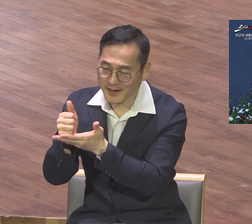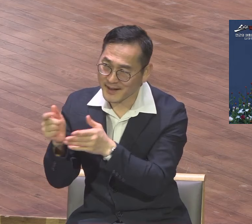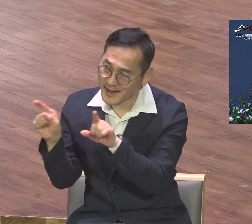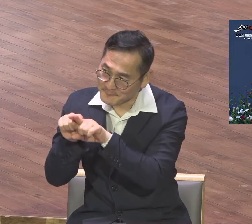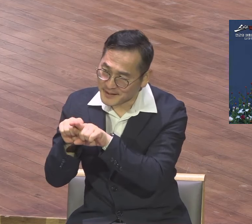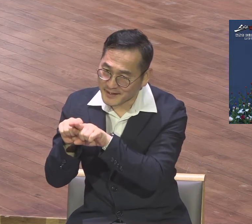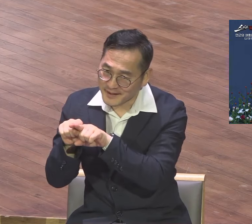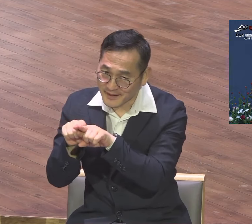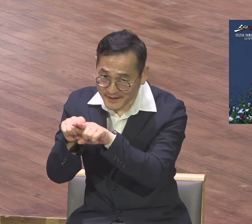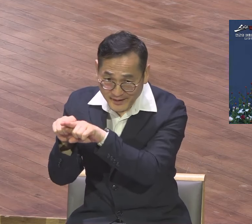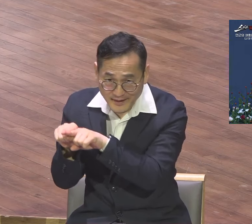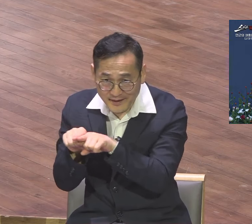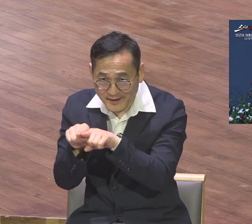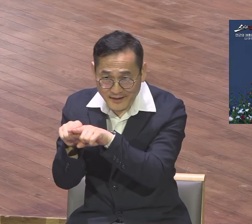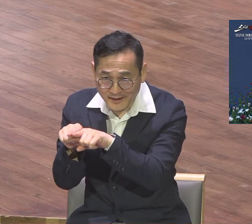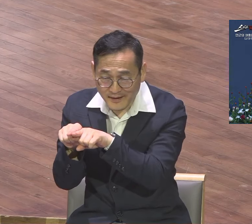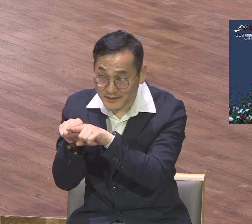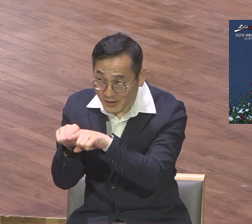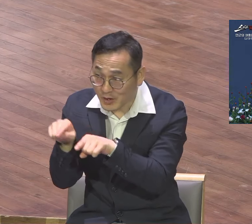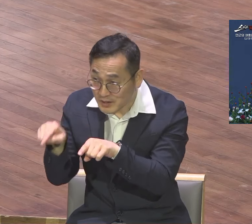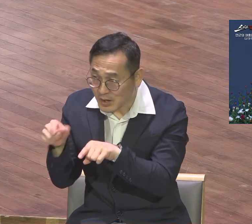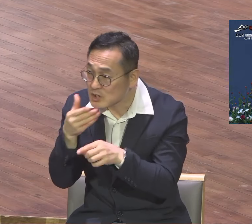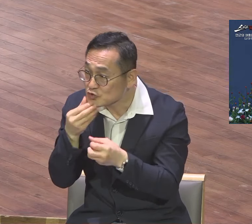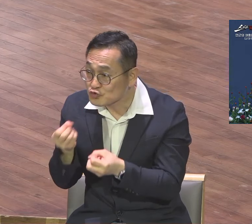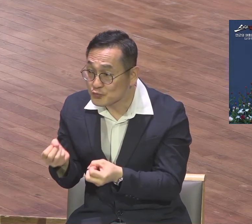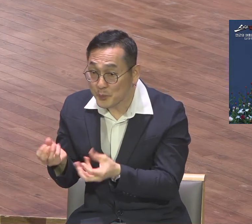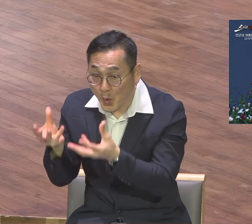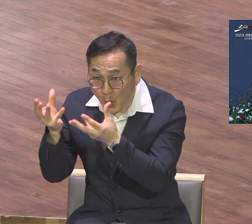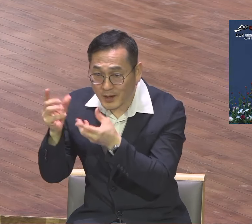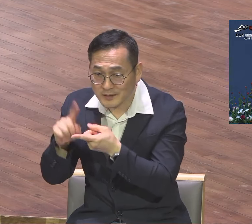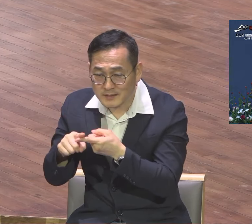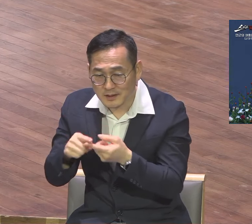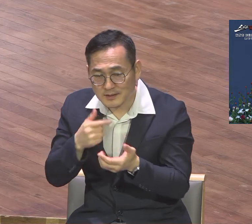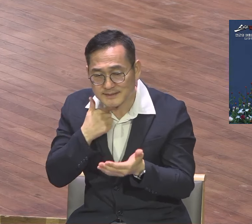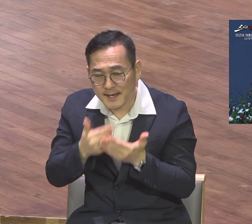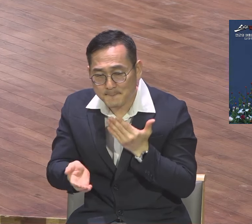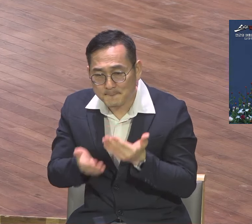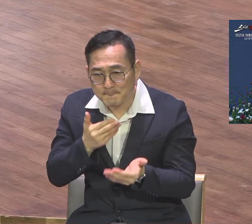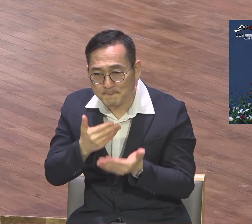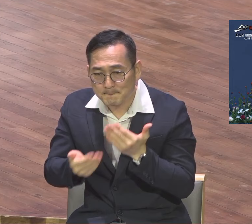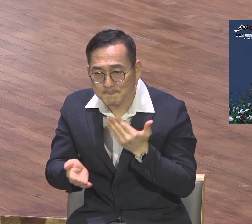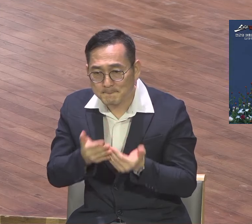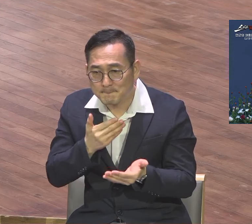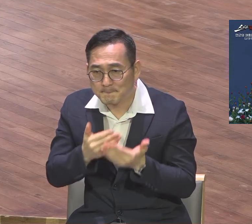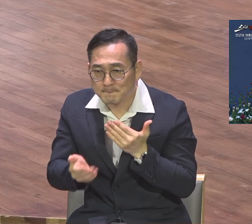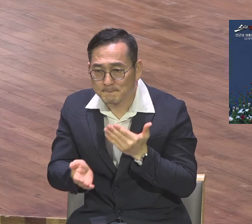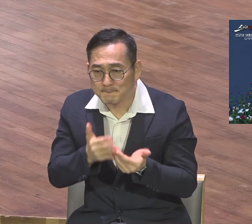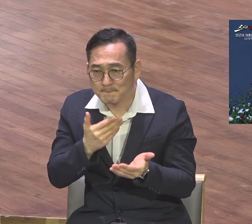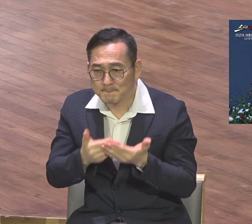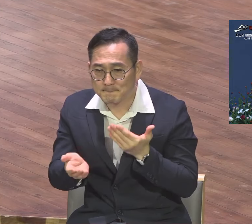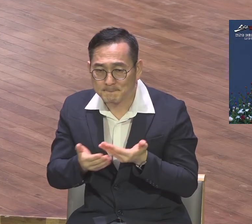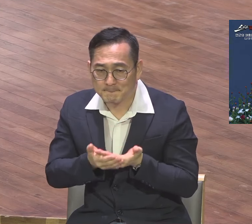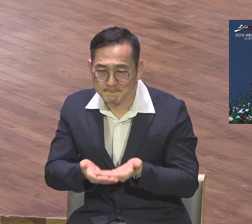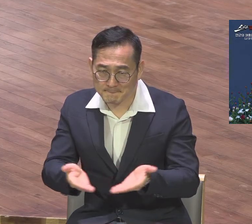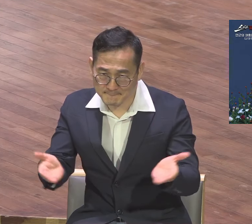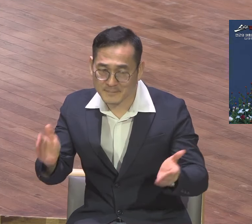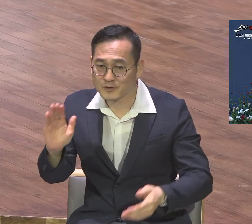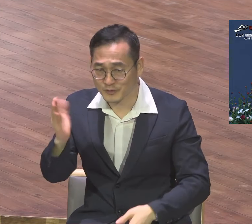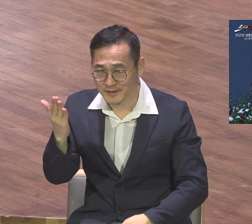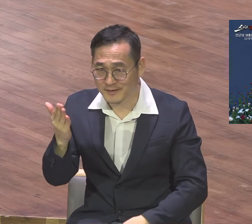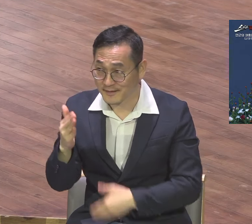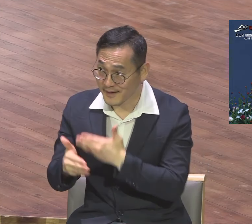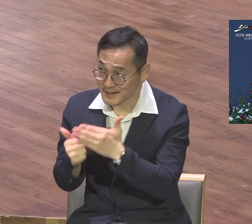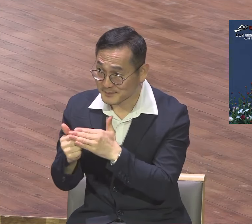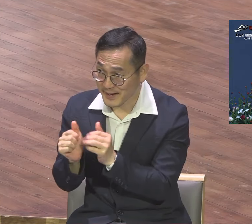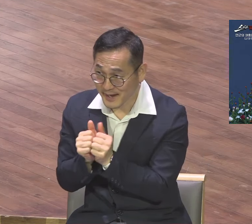함께 하시는 축복이 어떤 것인지 체험하는 문을 열어드린 것입니다. 하나님이 함께 하시거나